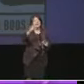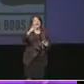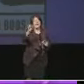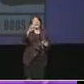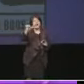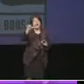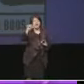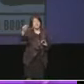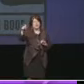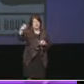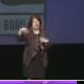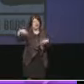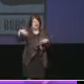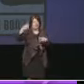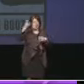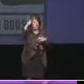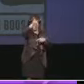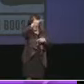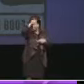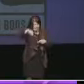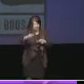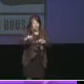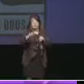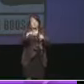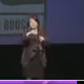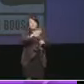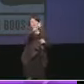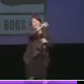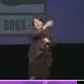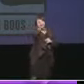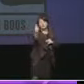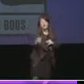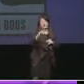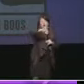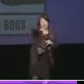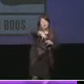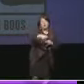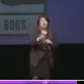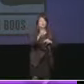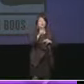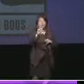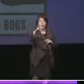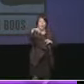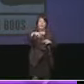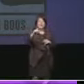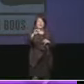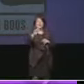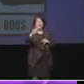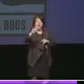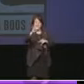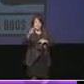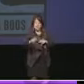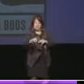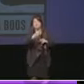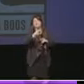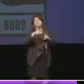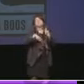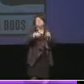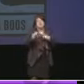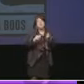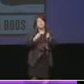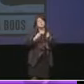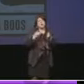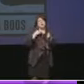ospite del Salone del Libro di Torino e poi Joan Diaz che è il direttore editoriale di Penguin Random House e poi il Salone poi